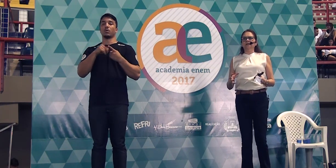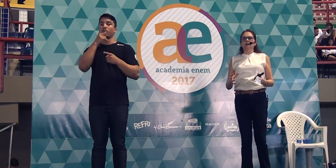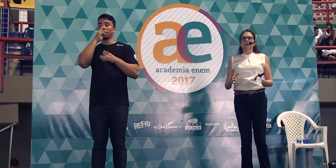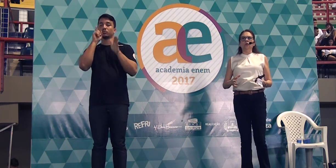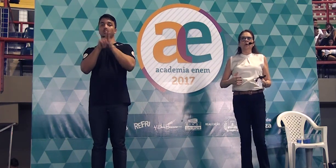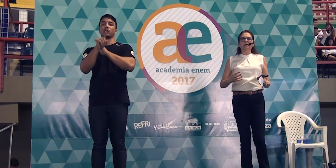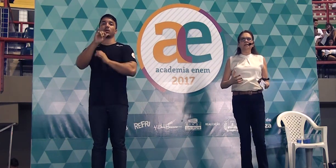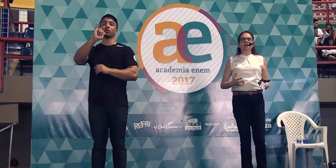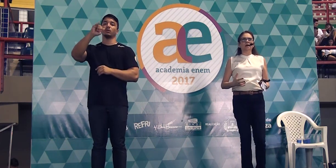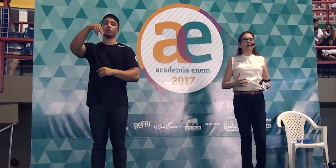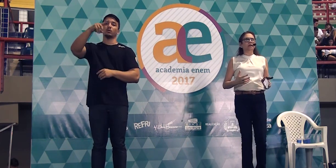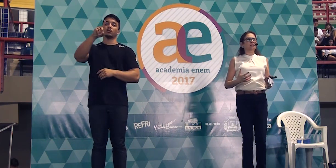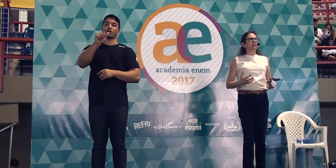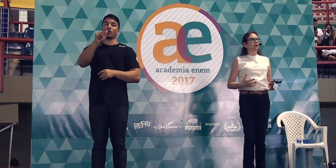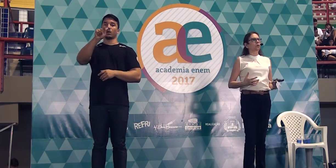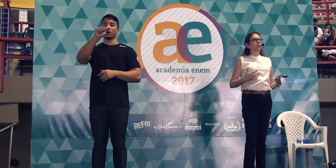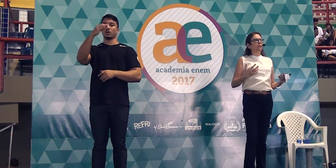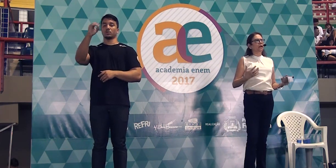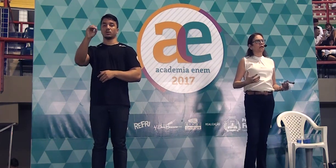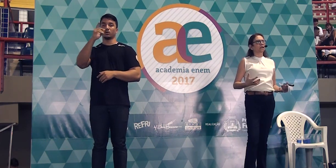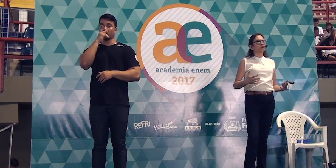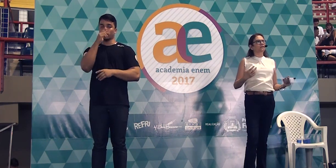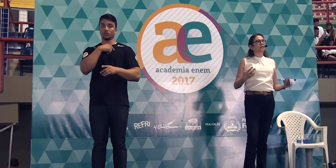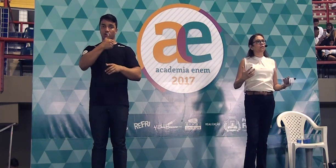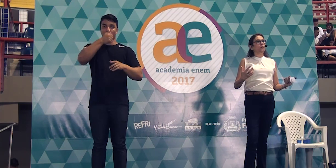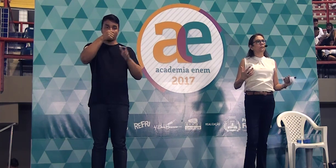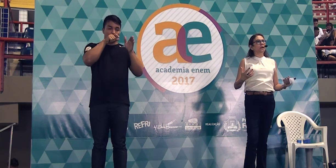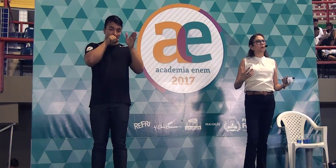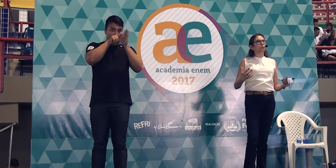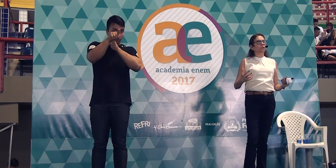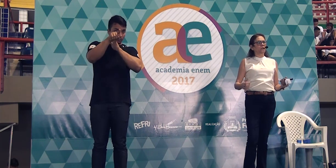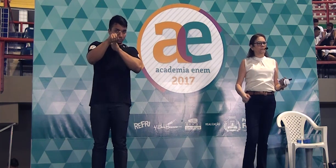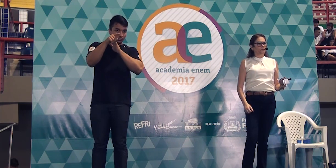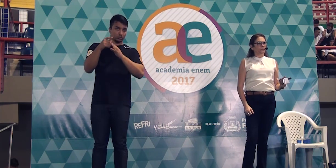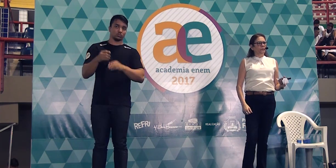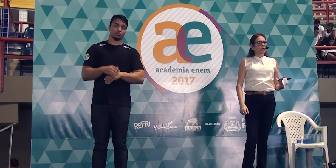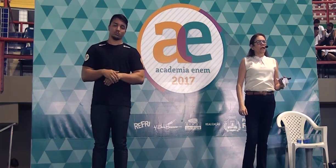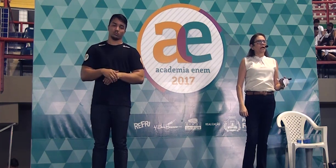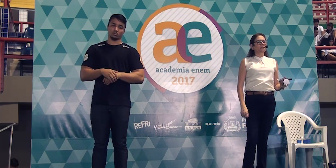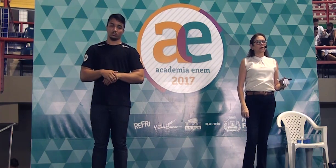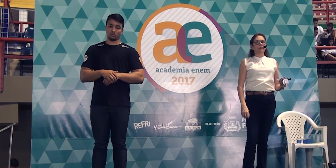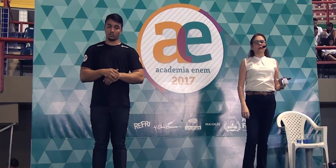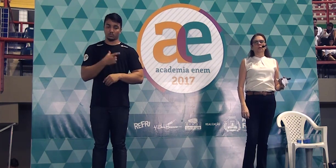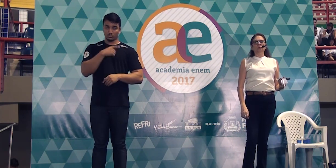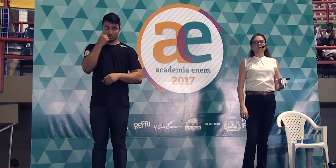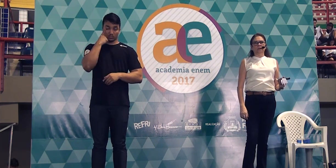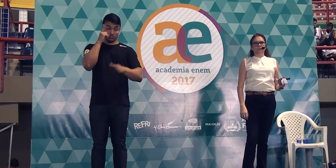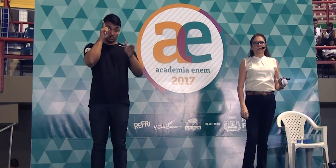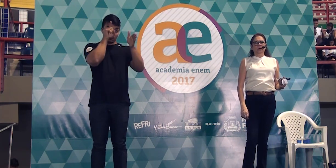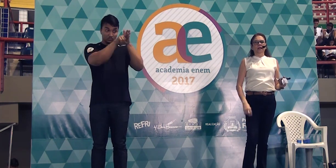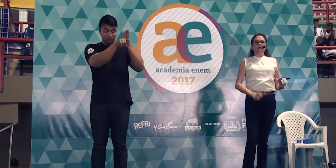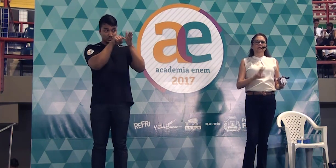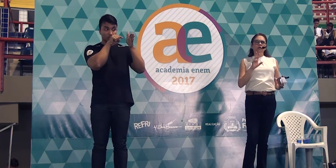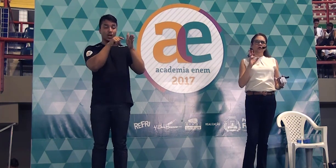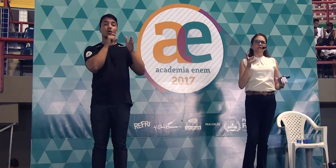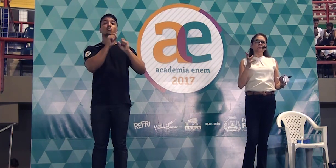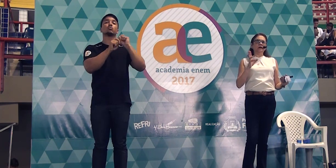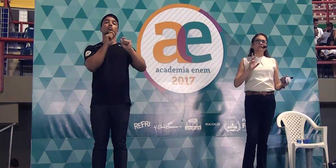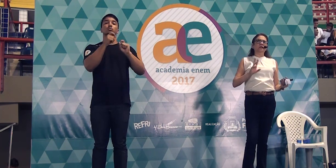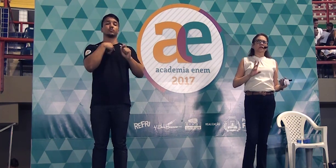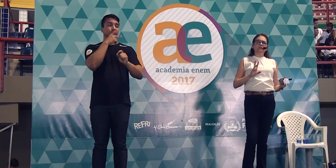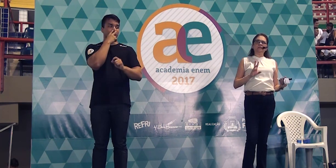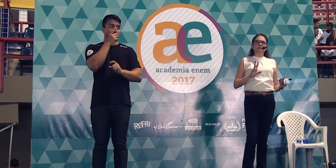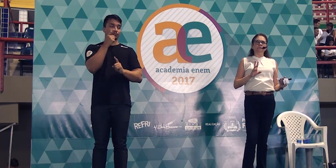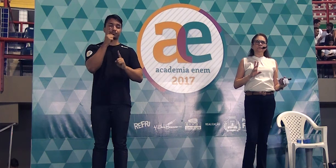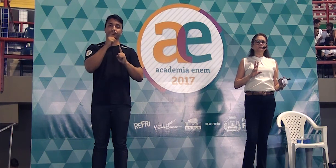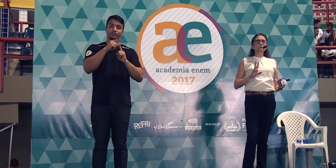Indagação, eu começar a redação primeira linha fazendo uma pergunta. Essa pergunta, ela tem dois